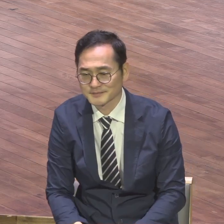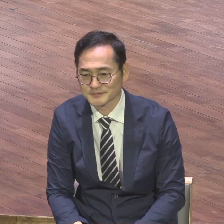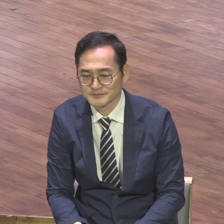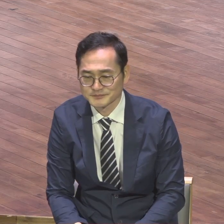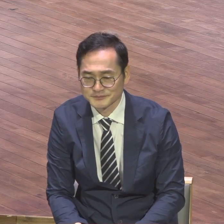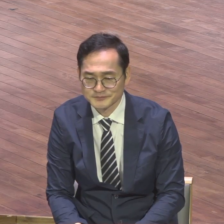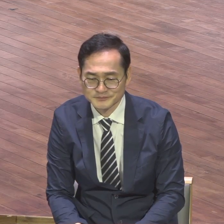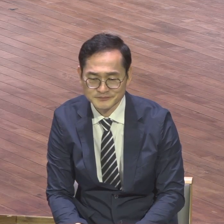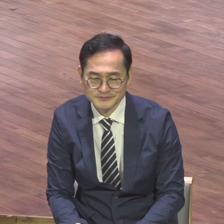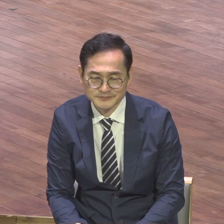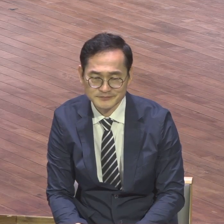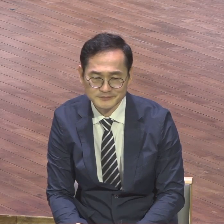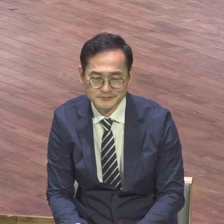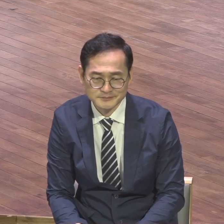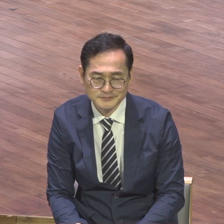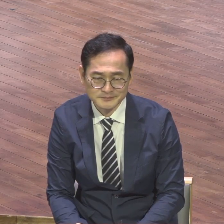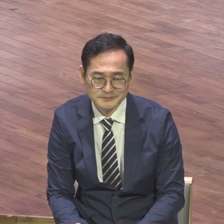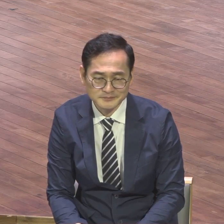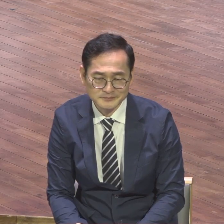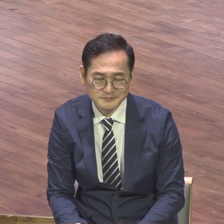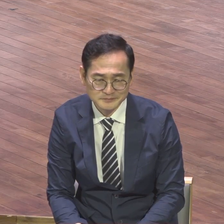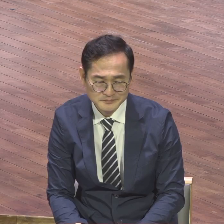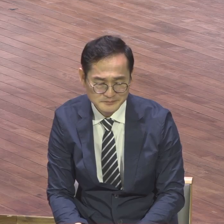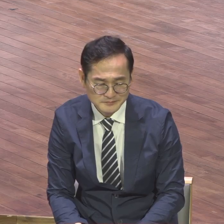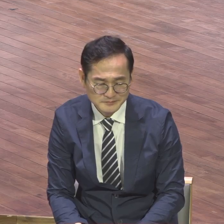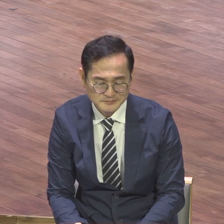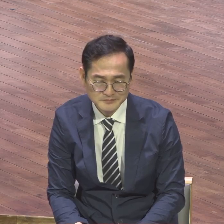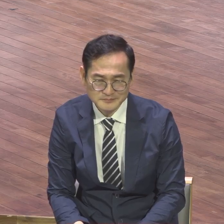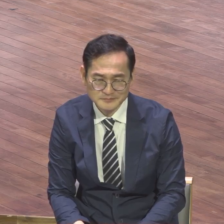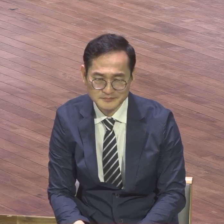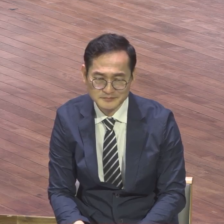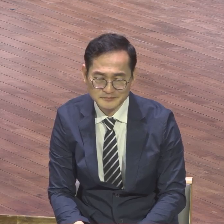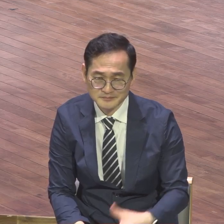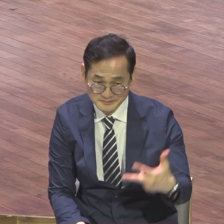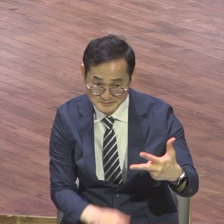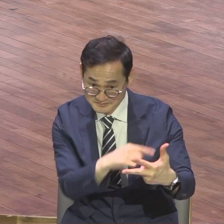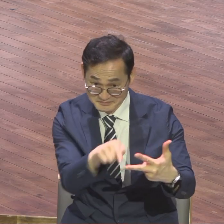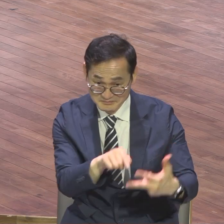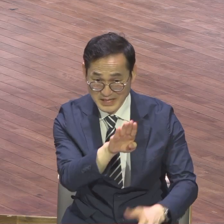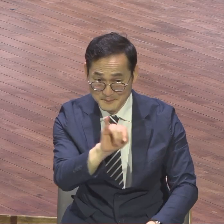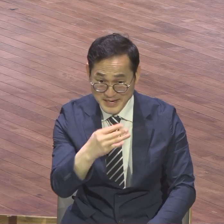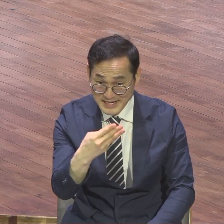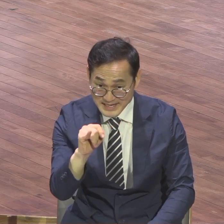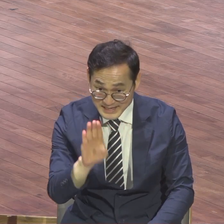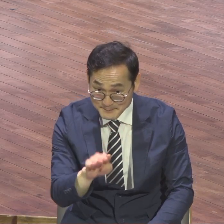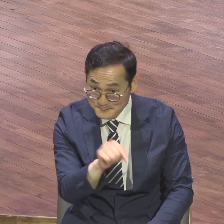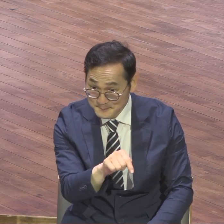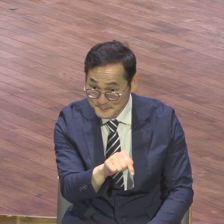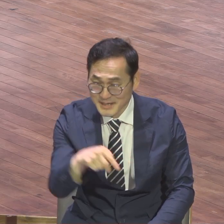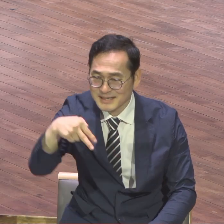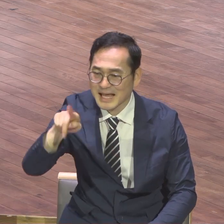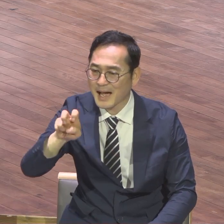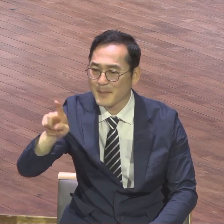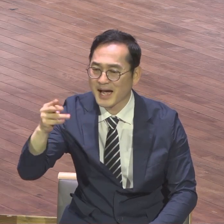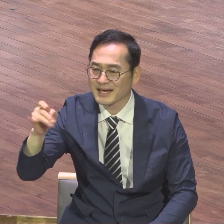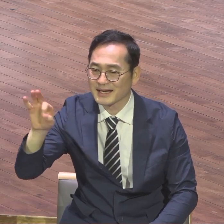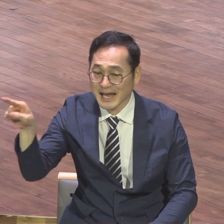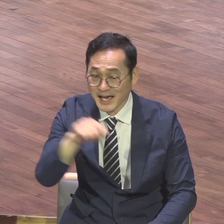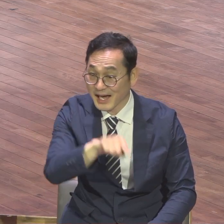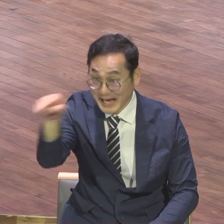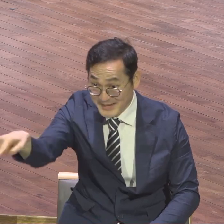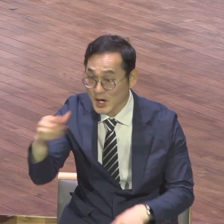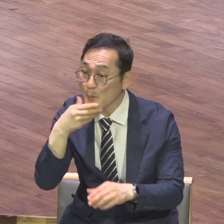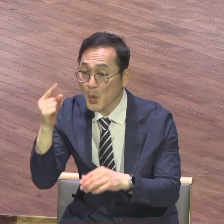사도행전 8장에 보면, 일곱 명의 일꾼 중에 한 사람이었던 빌립이 핍박 중에 사마리아로 가잖아요. 사마리아 가서